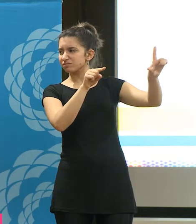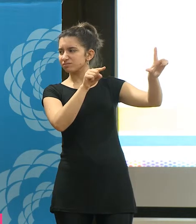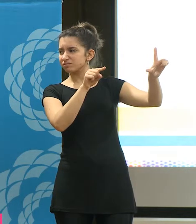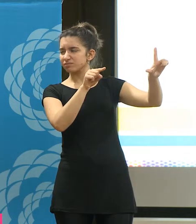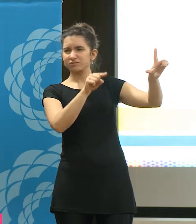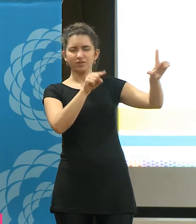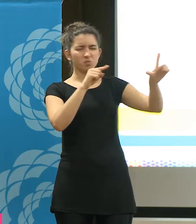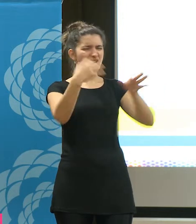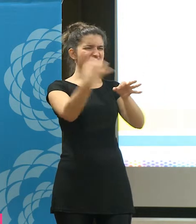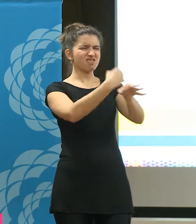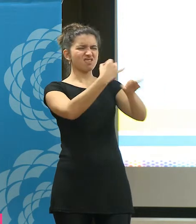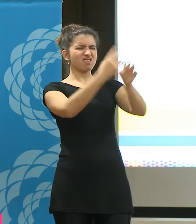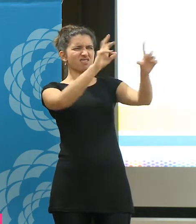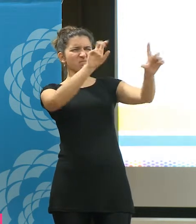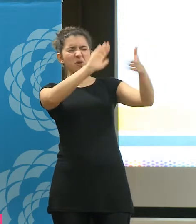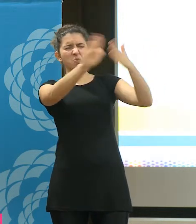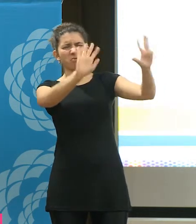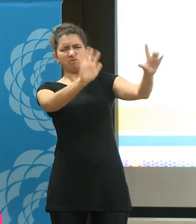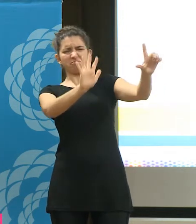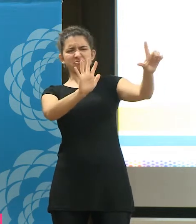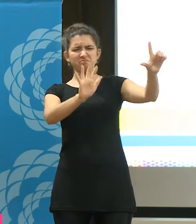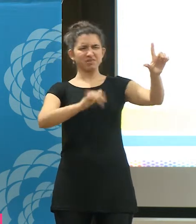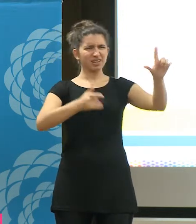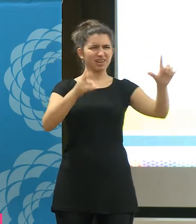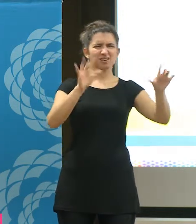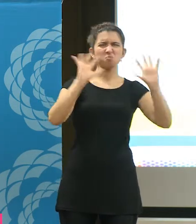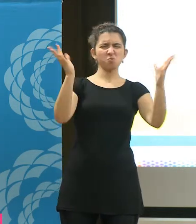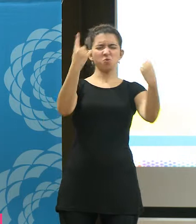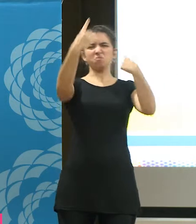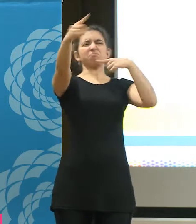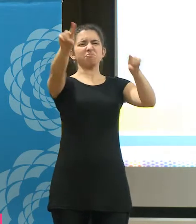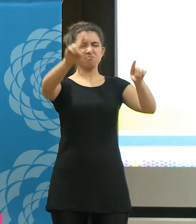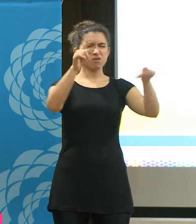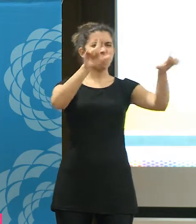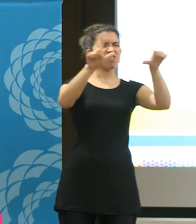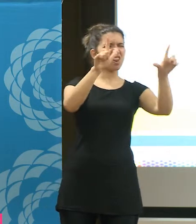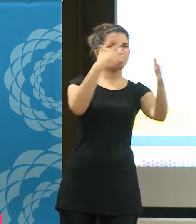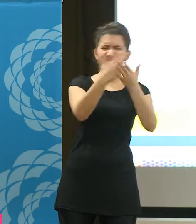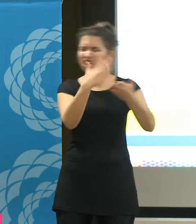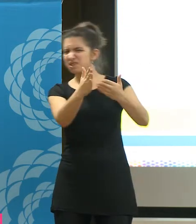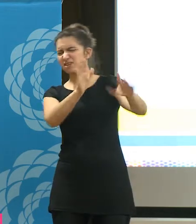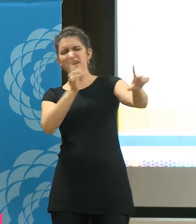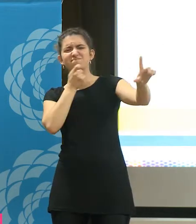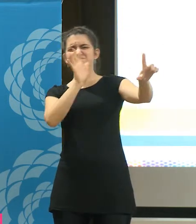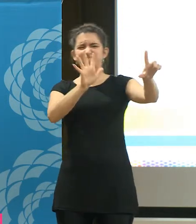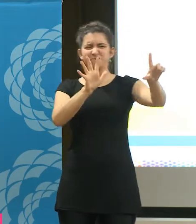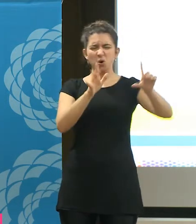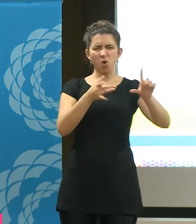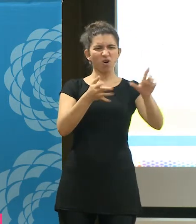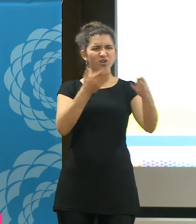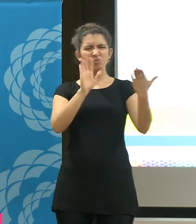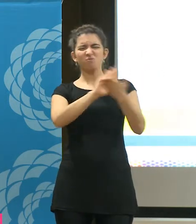no deberían aprender, proponen una visión distorsionada de la realidad, son discriminatorios, son superficiales, son